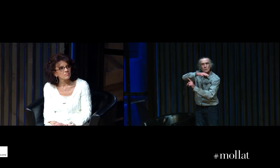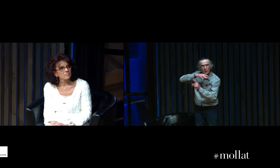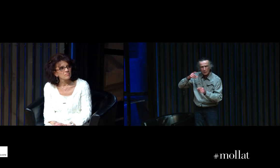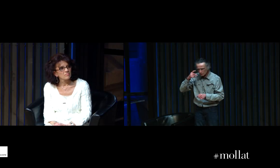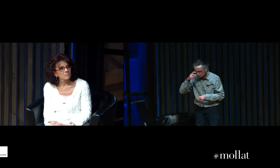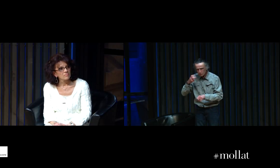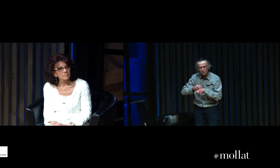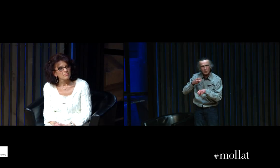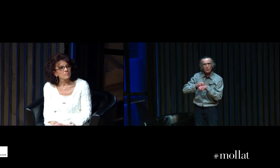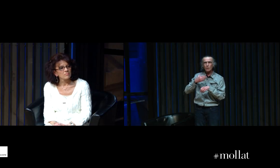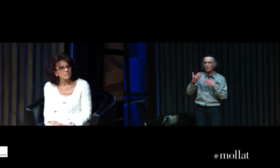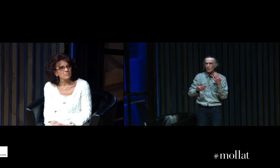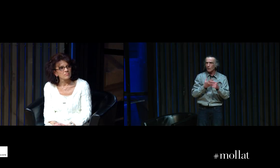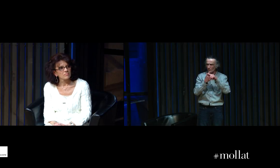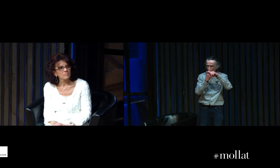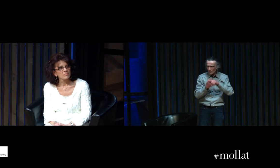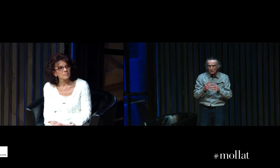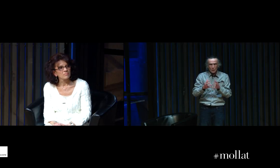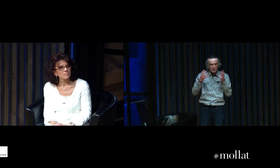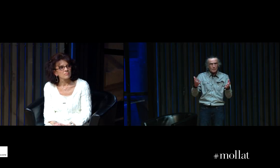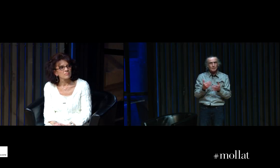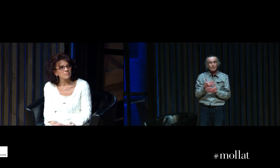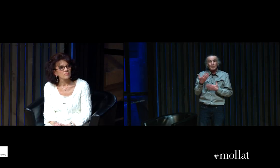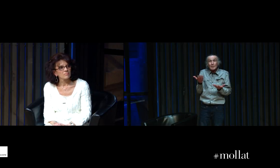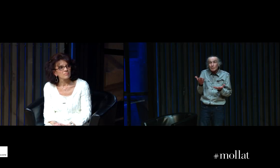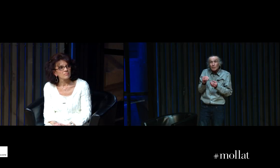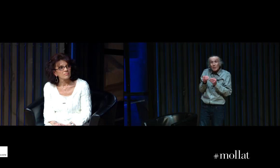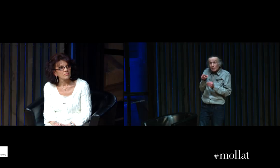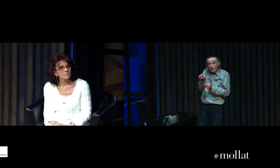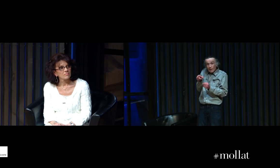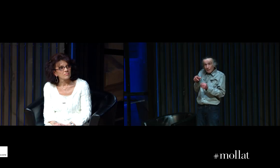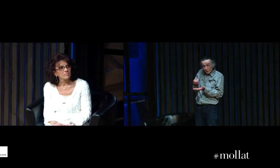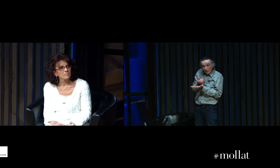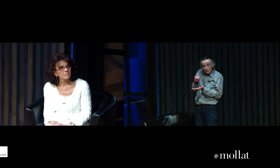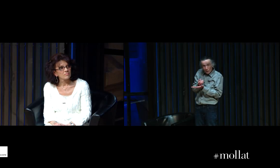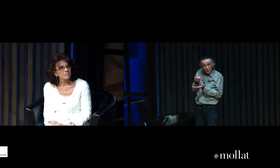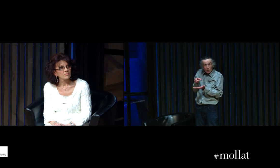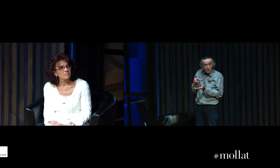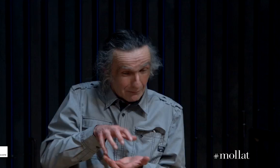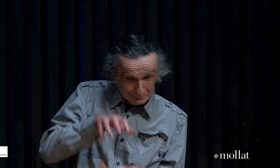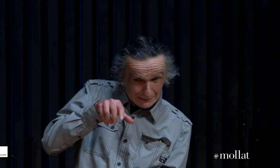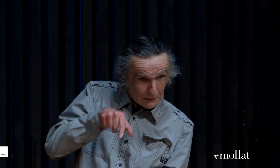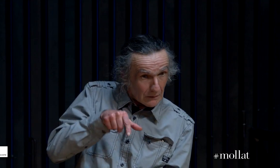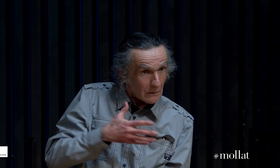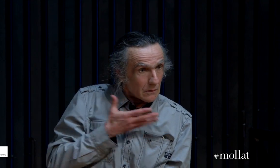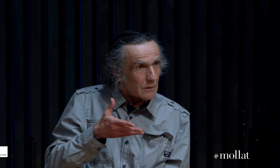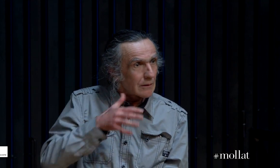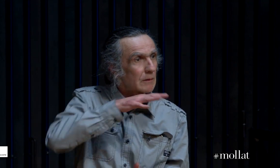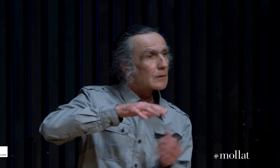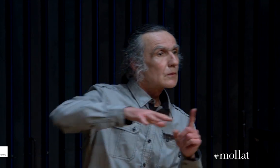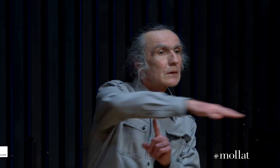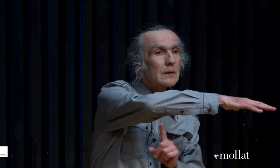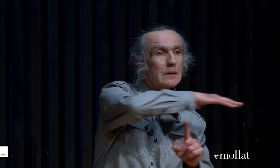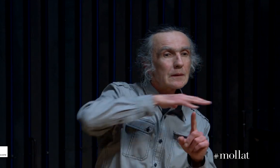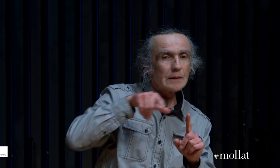conséquences psychologiques, des conséquences sociétales en termes d'intégration dans la vie, au quotidien, dans la cité. Et